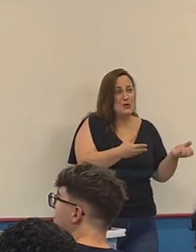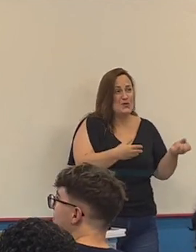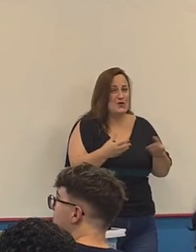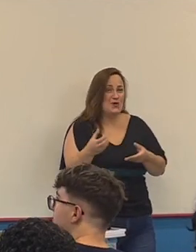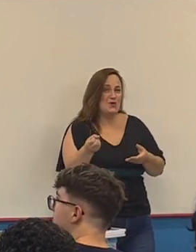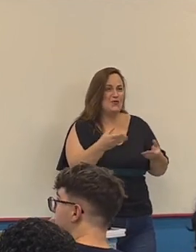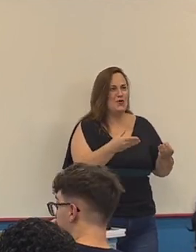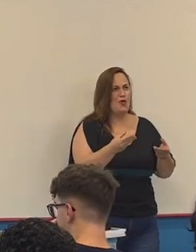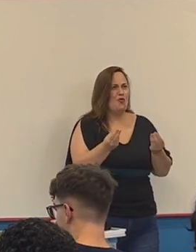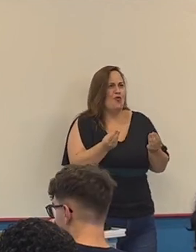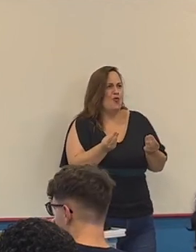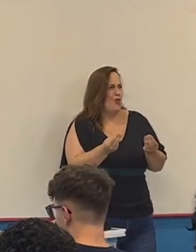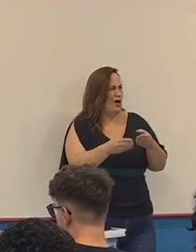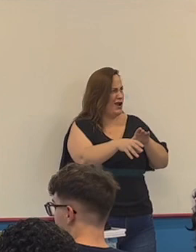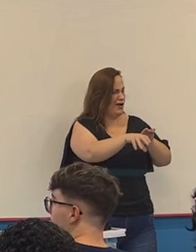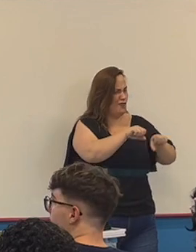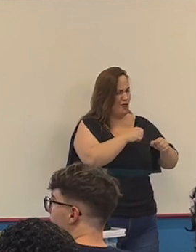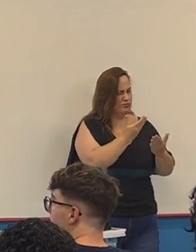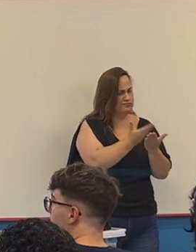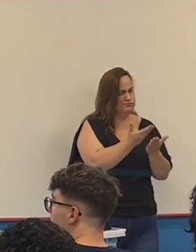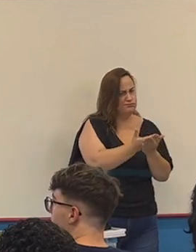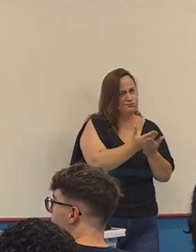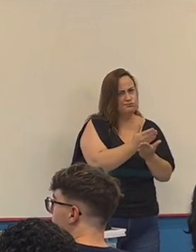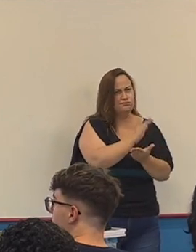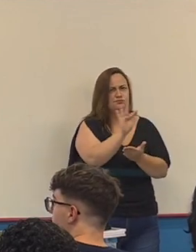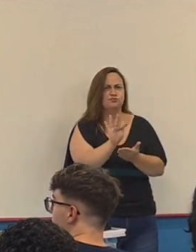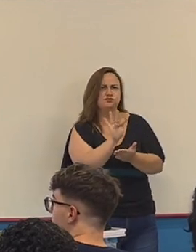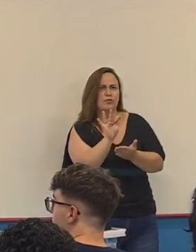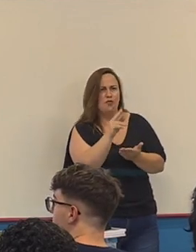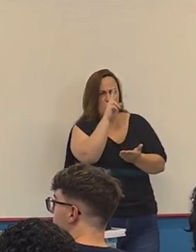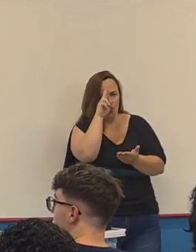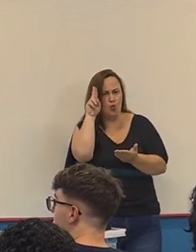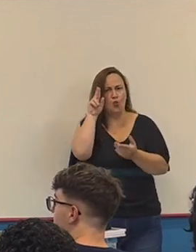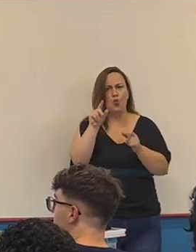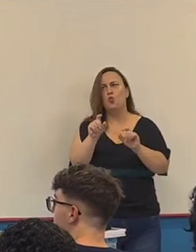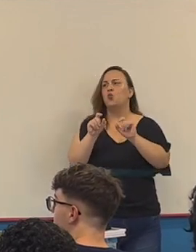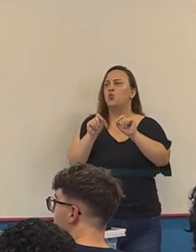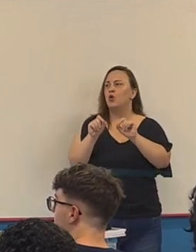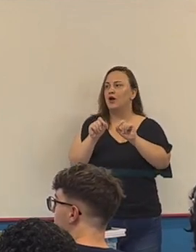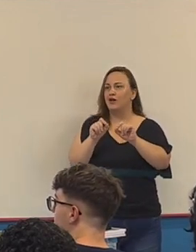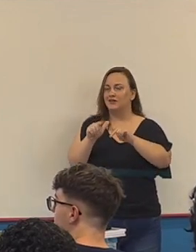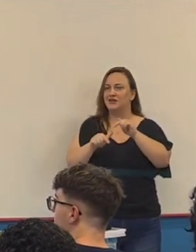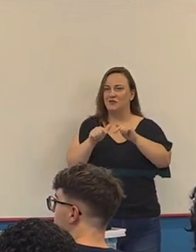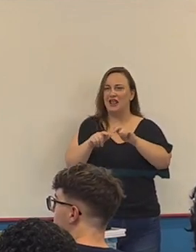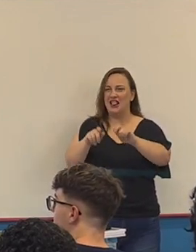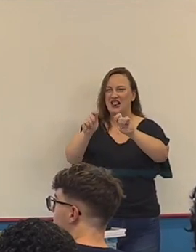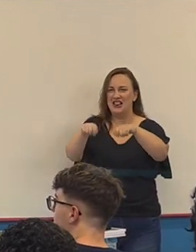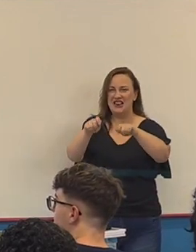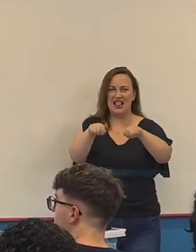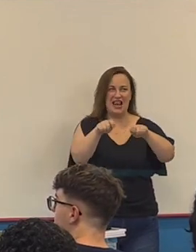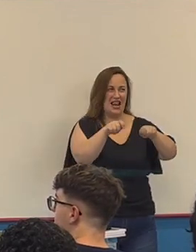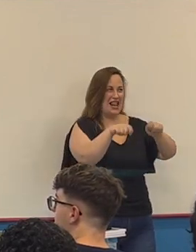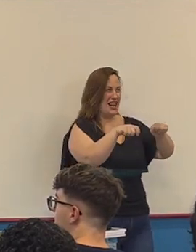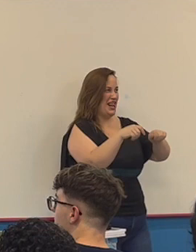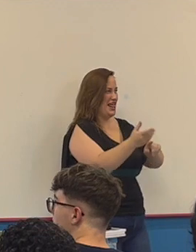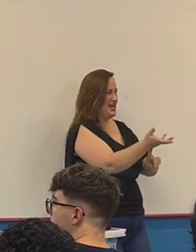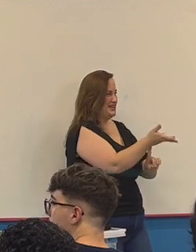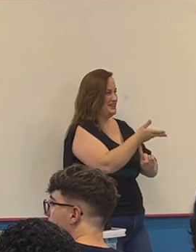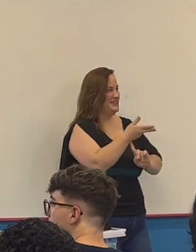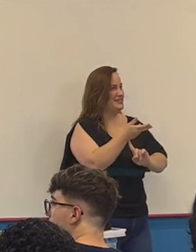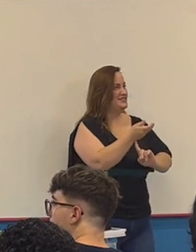pensar no que fazer da vida, né? Ah, eu vou trabalhar com o quê? Trabalhar com arte é possível, tá, gente?